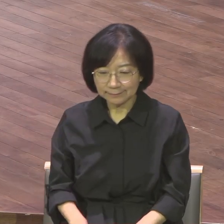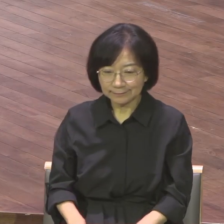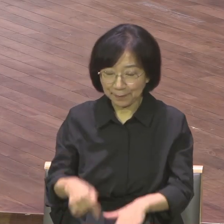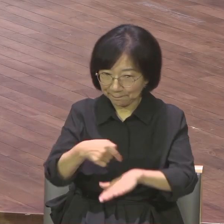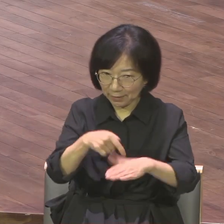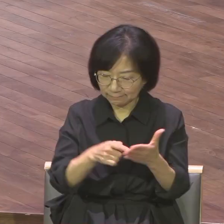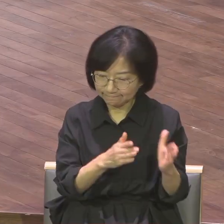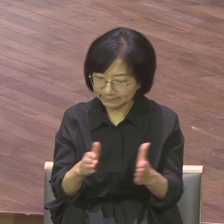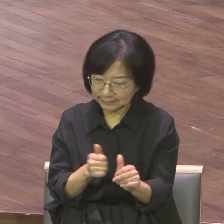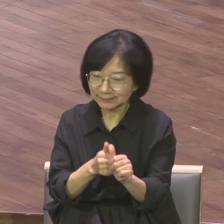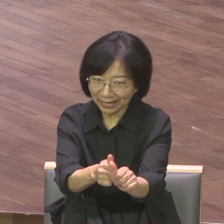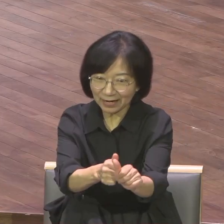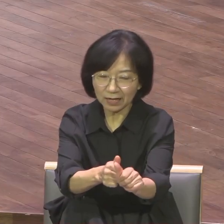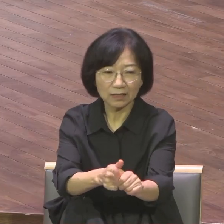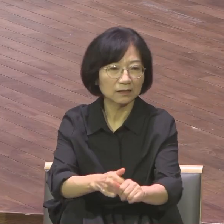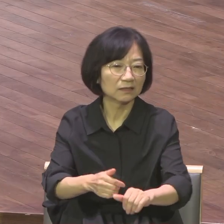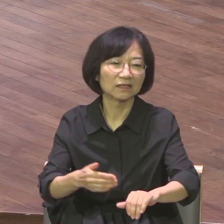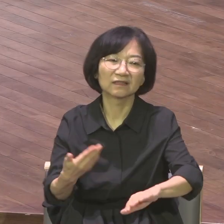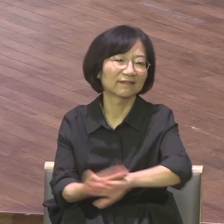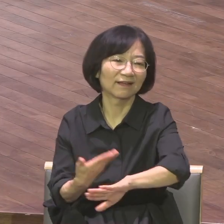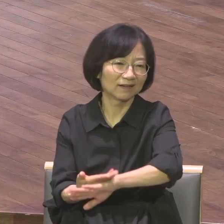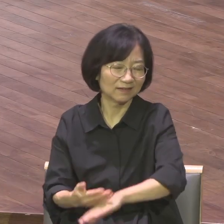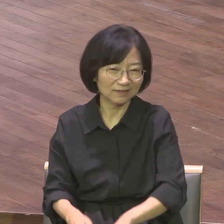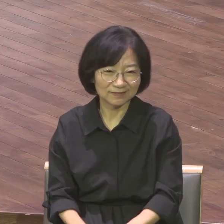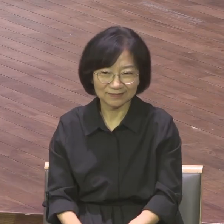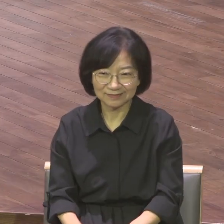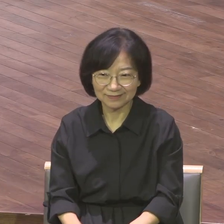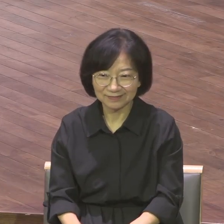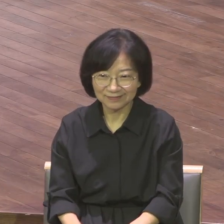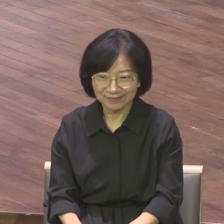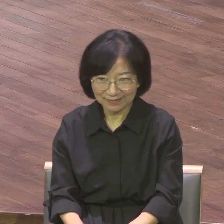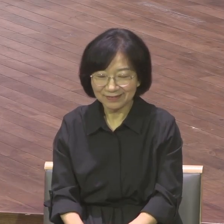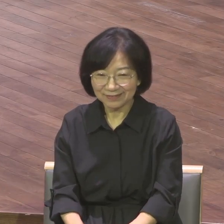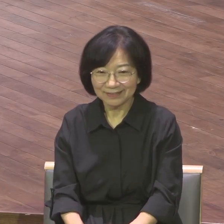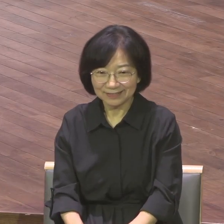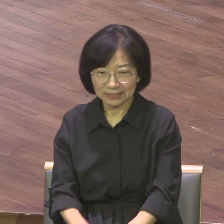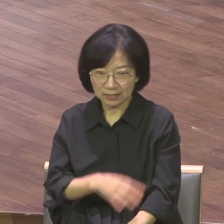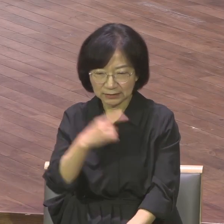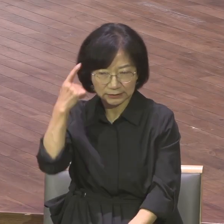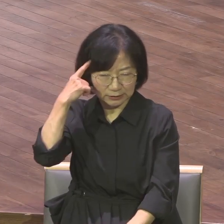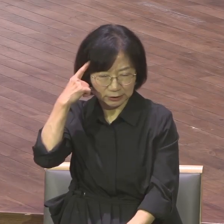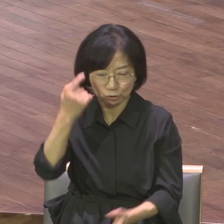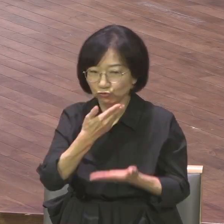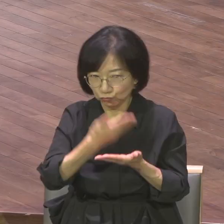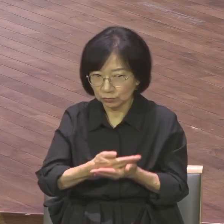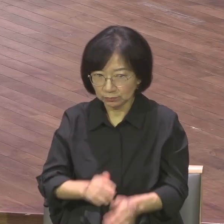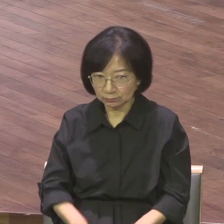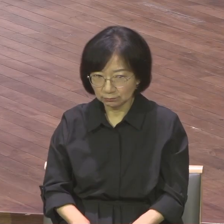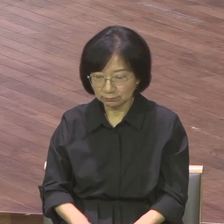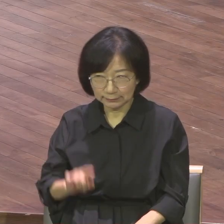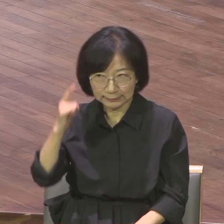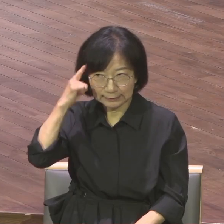자세를 가지고 인생을 살아가느냐 따라서 그 결과는 큰 차이가 난다는 거지.